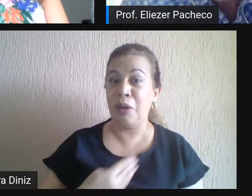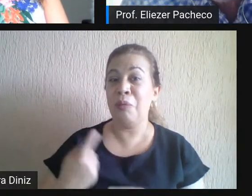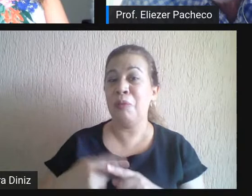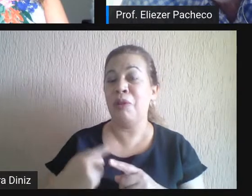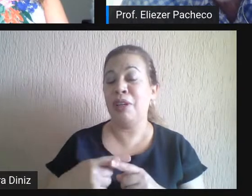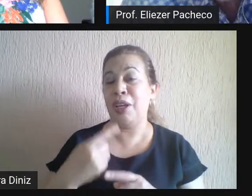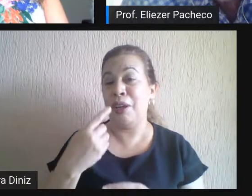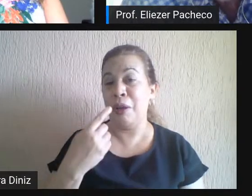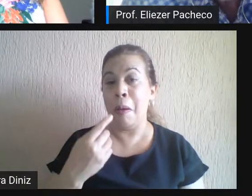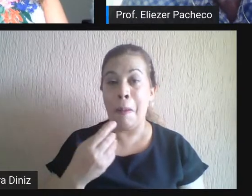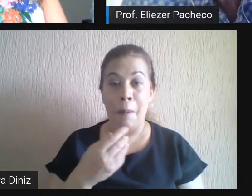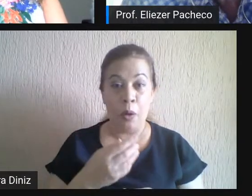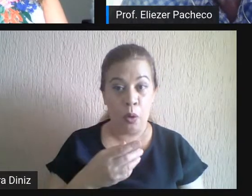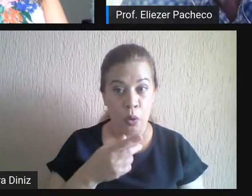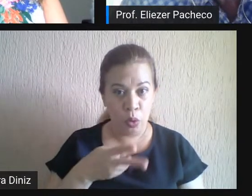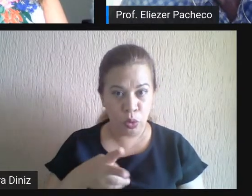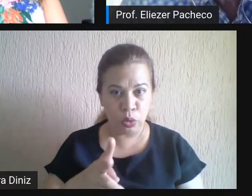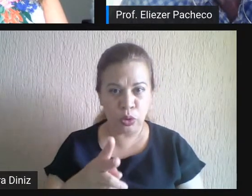vão embora.